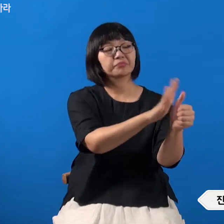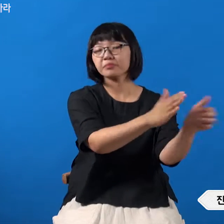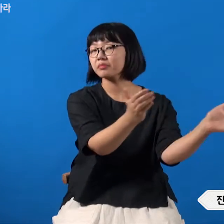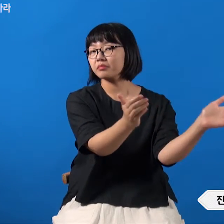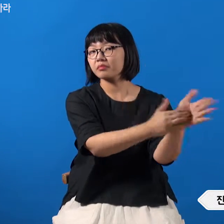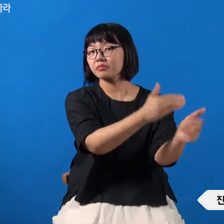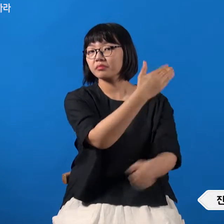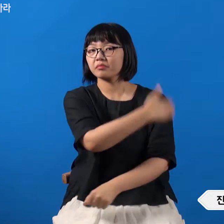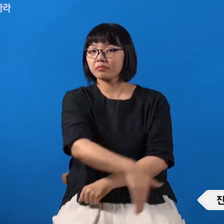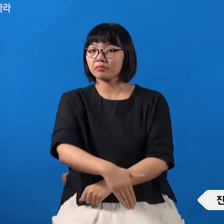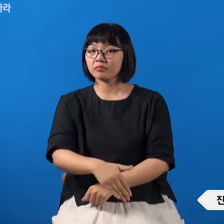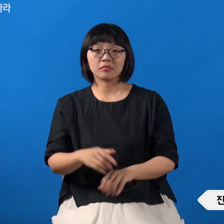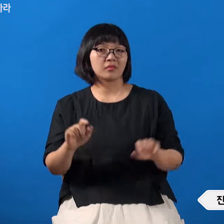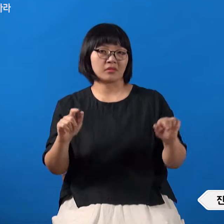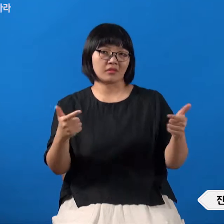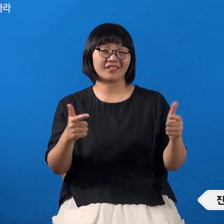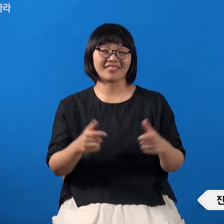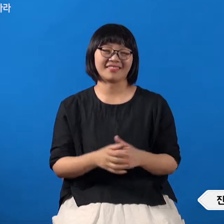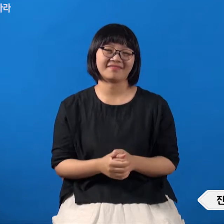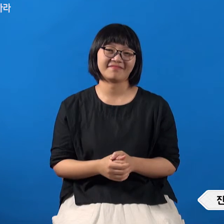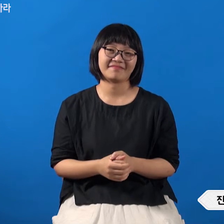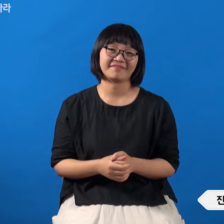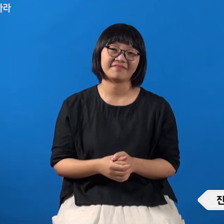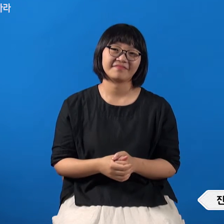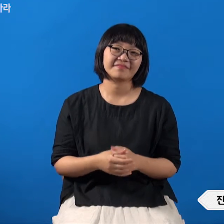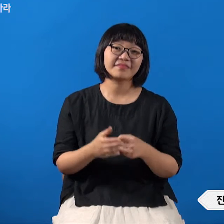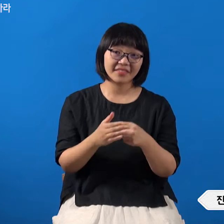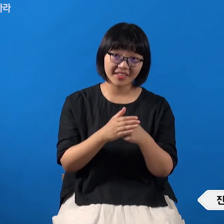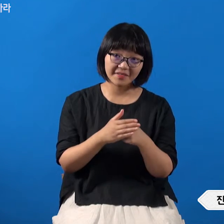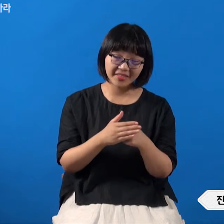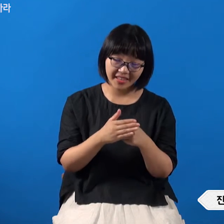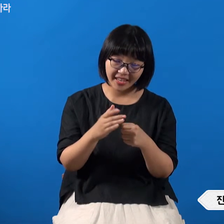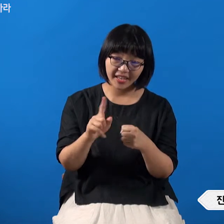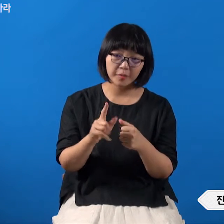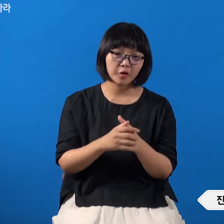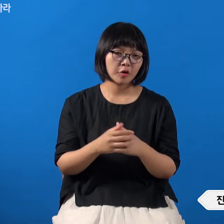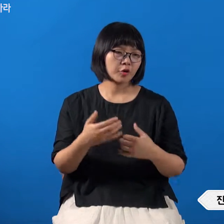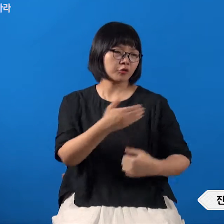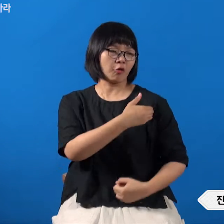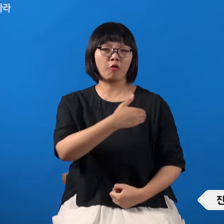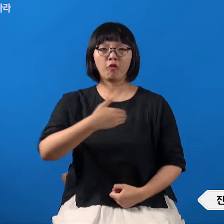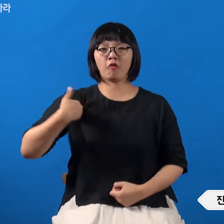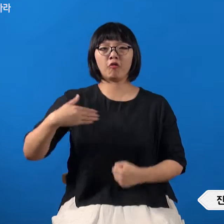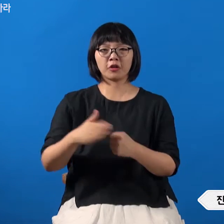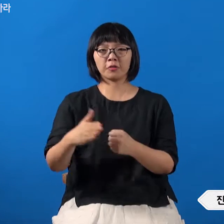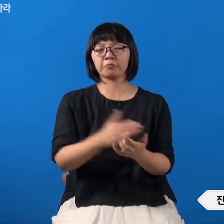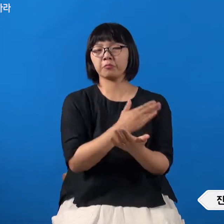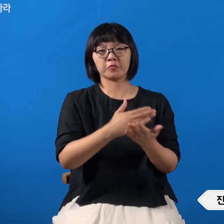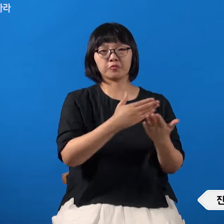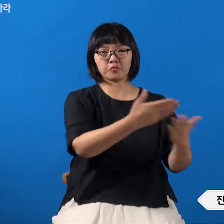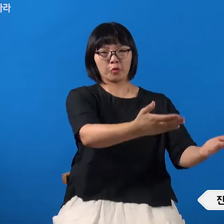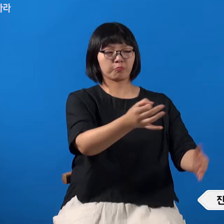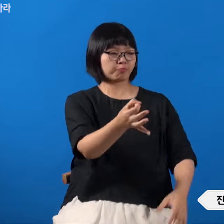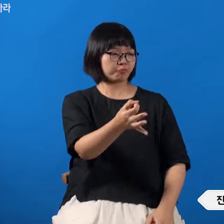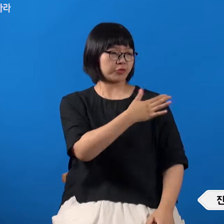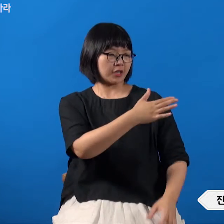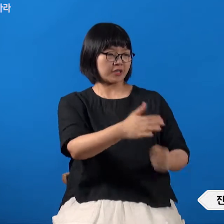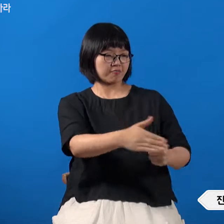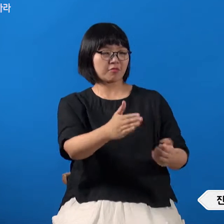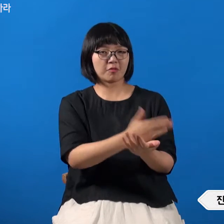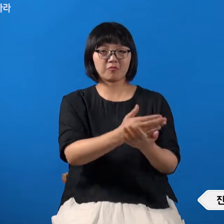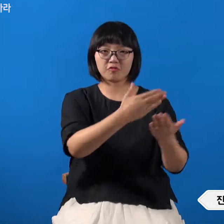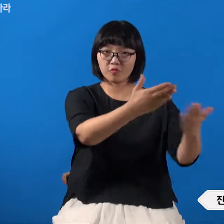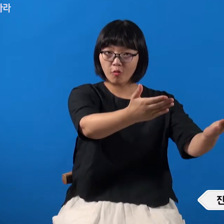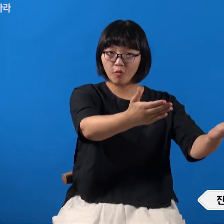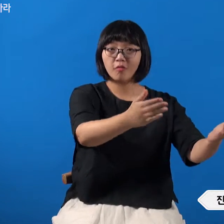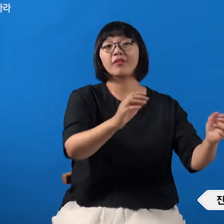말씀하고 있습니다. 그러므로 넘쳐서 베푸는 것이 아니라 베품을 통해 넘치는 삶을 사는